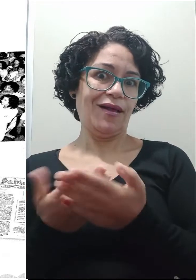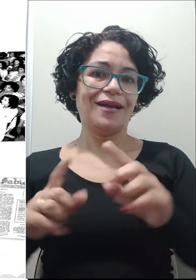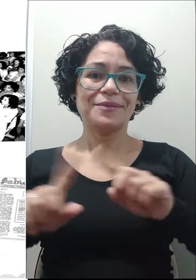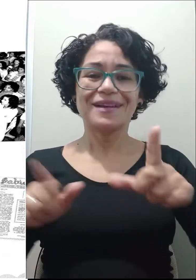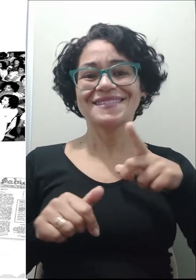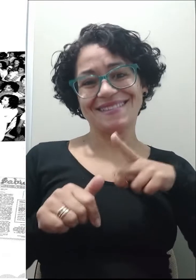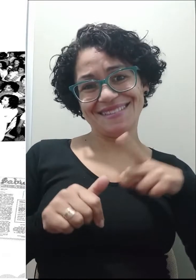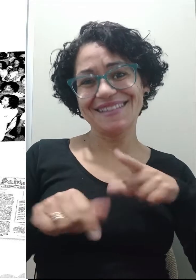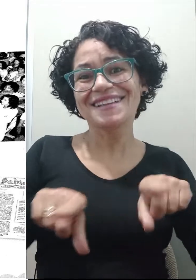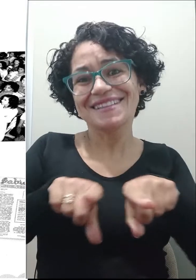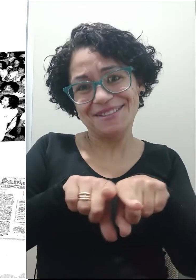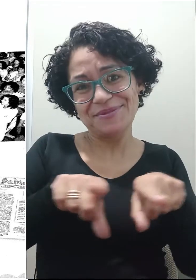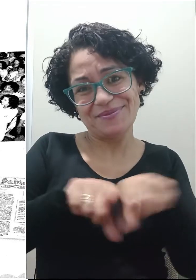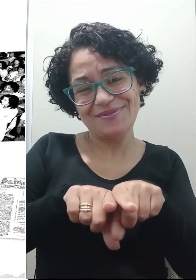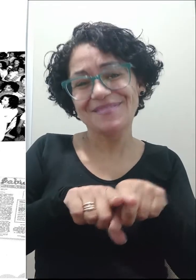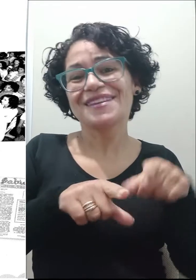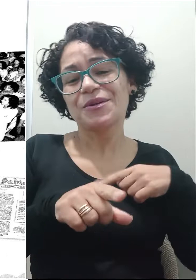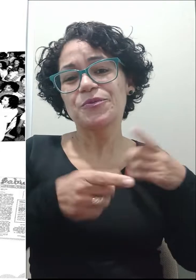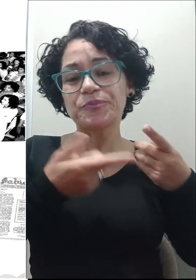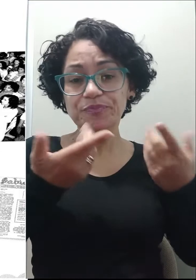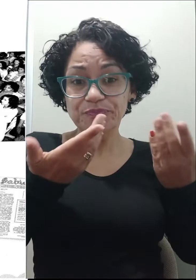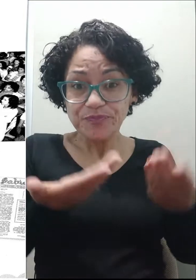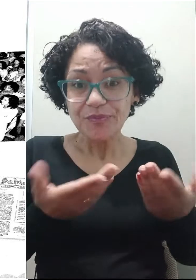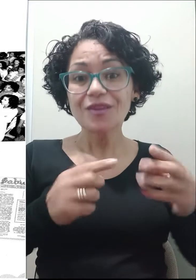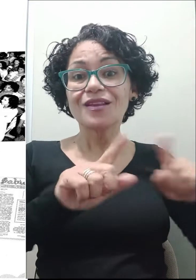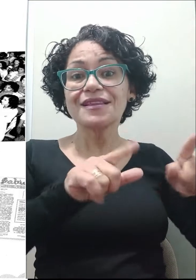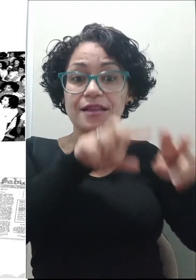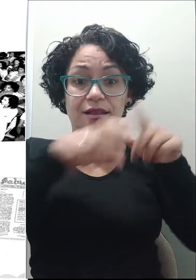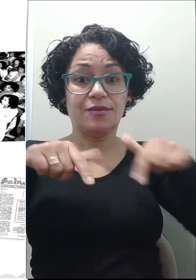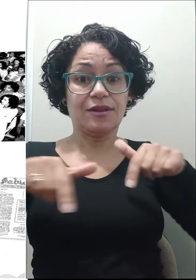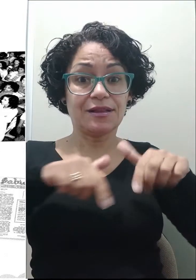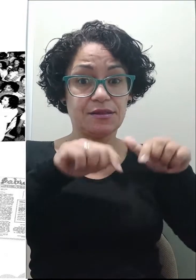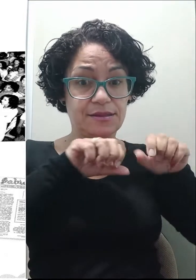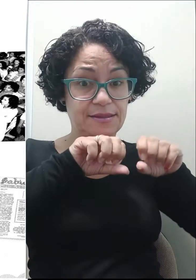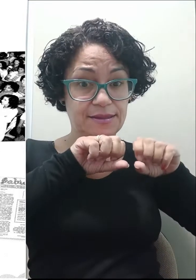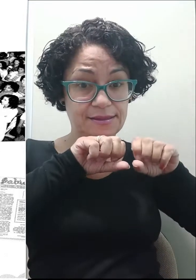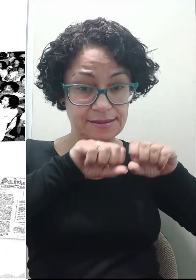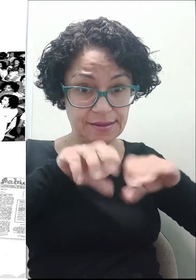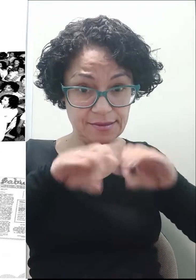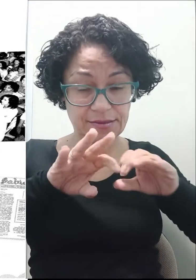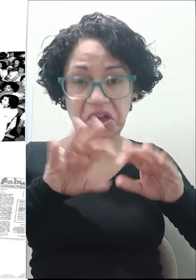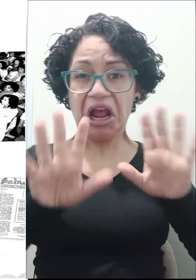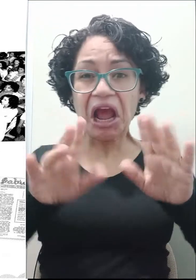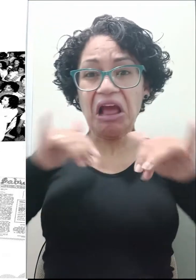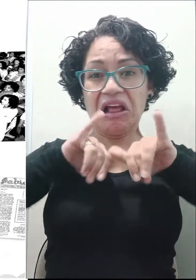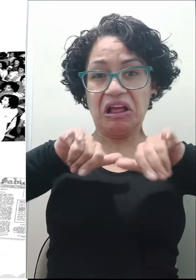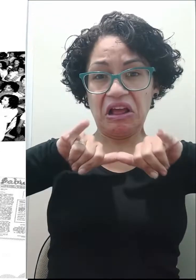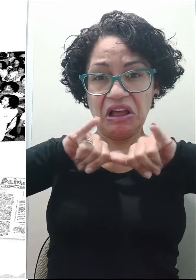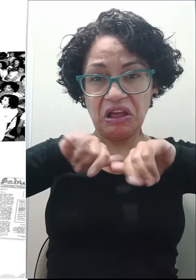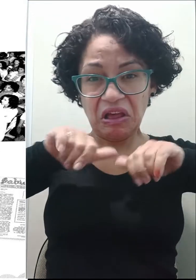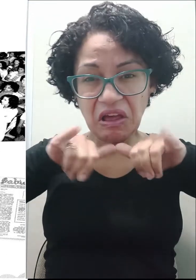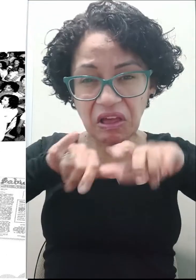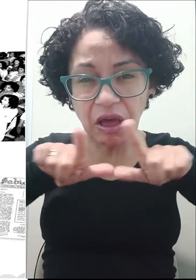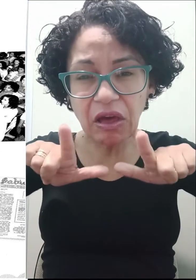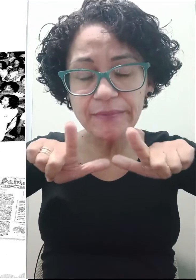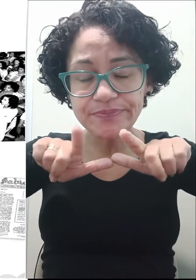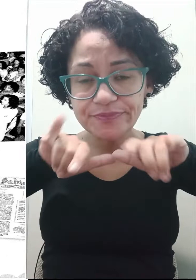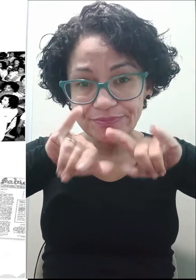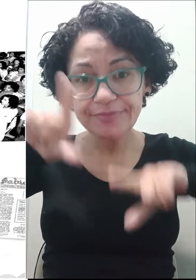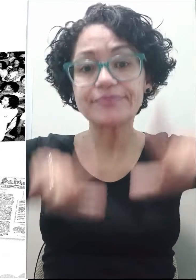de uma instituição de ensino. A imprensa criticava a transformação do Instituto